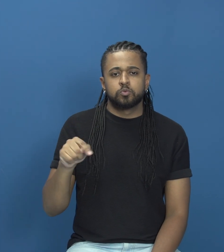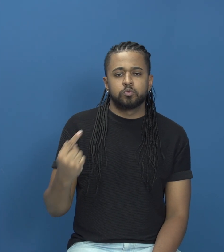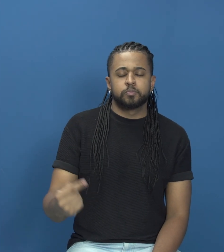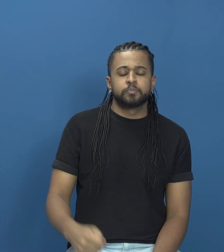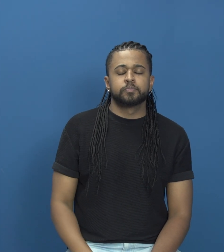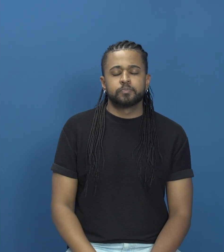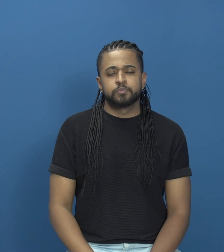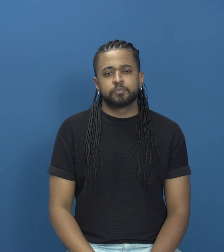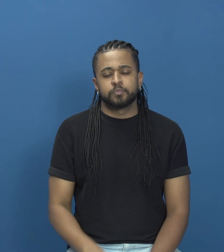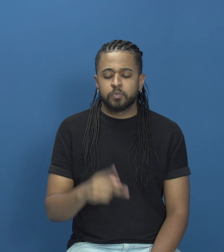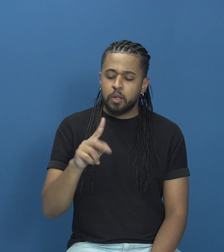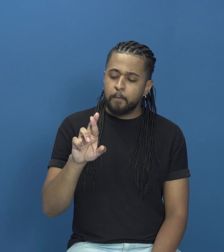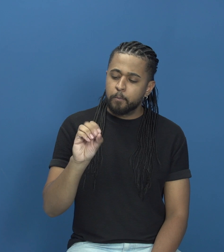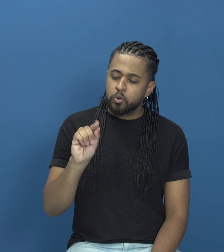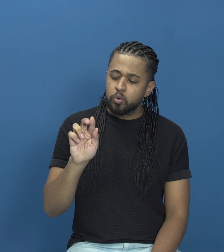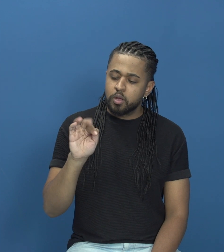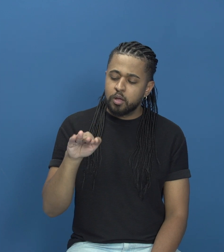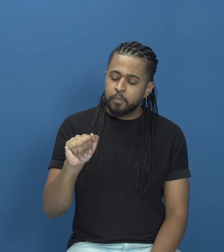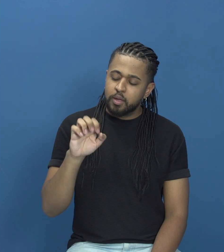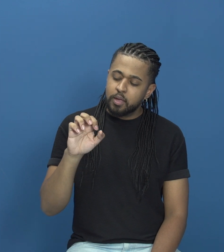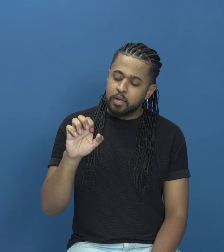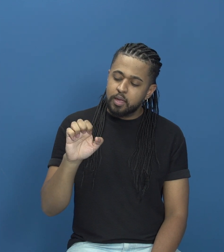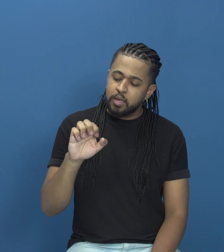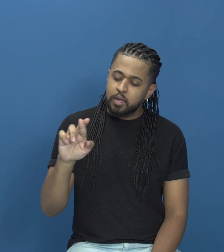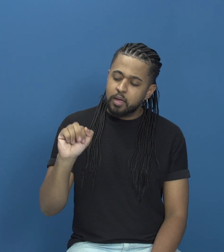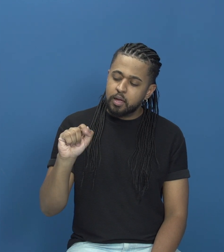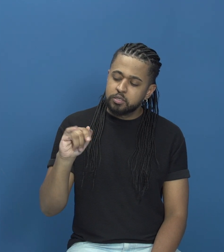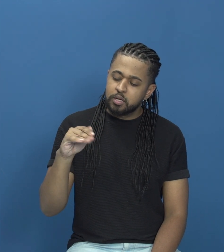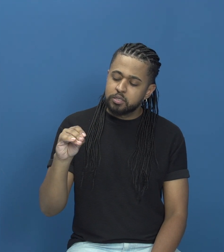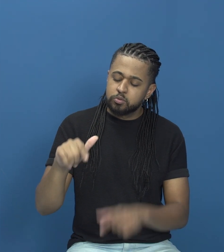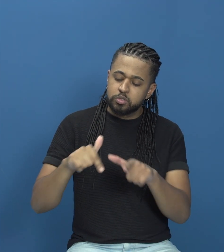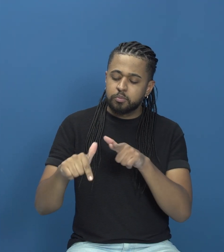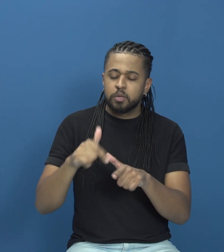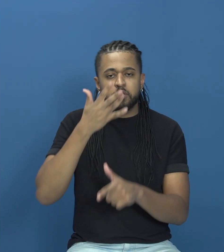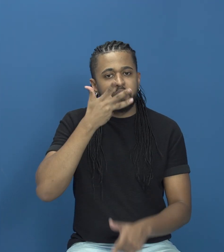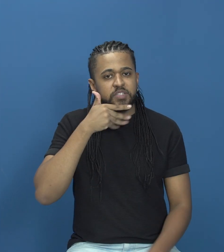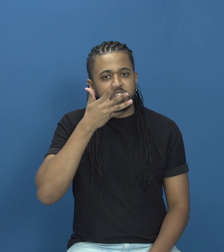11.8.4.1.2.1. Programa de erradicação de trabalho infantil.